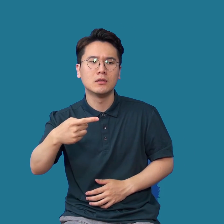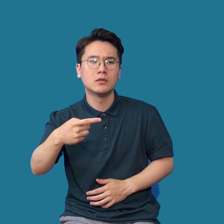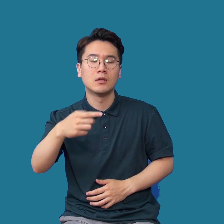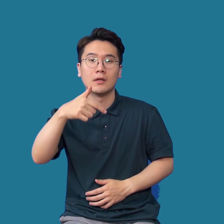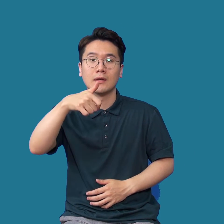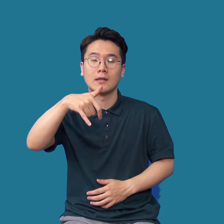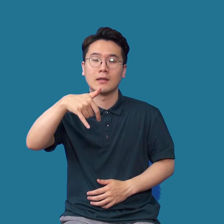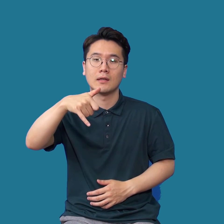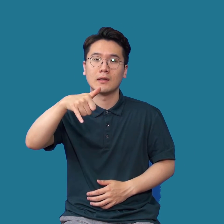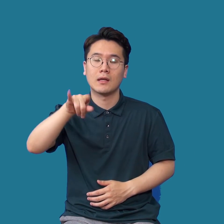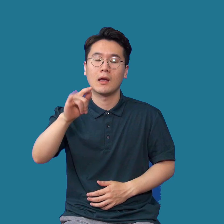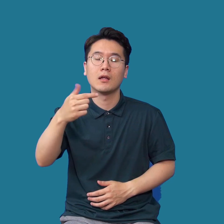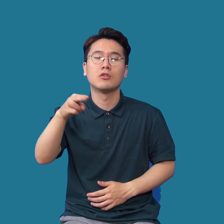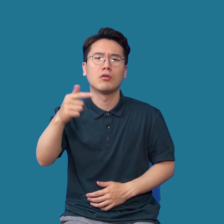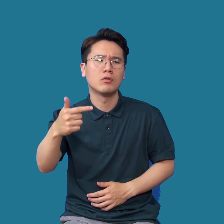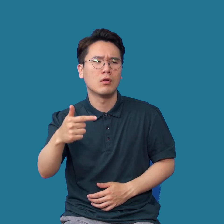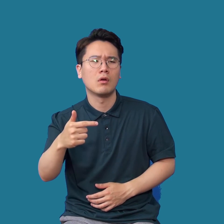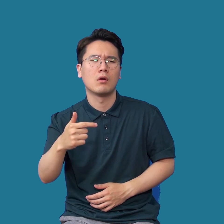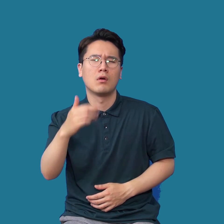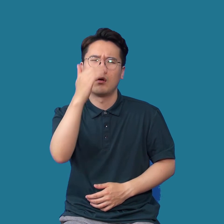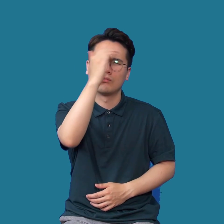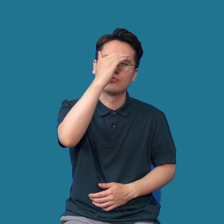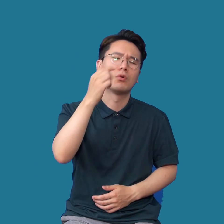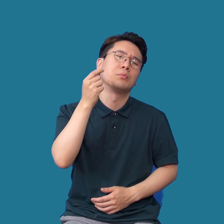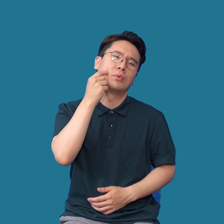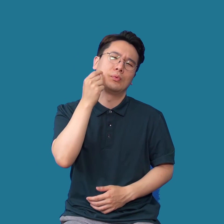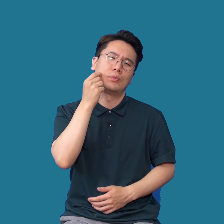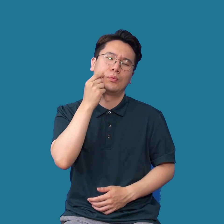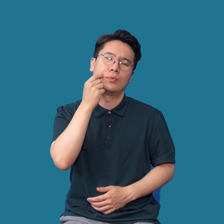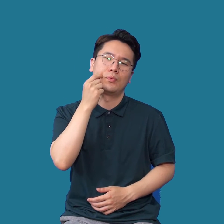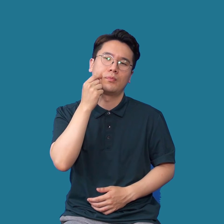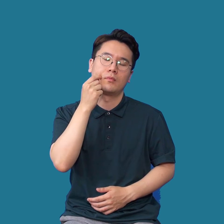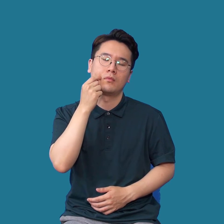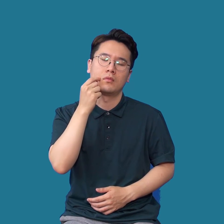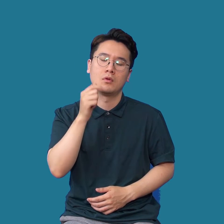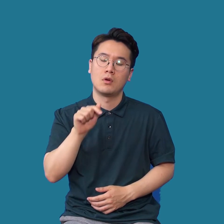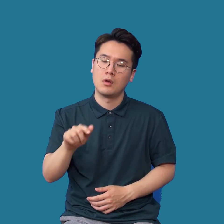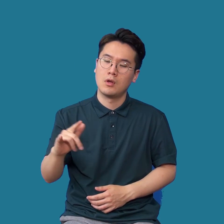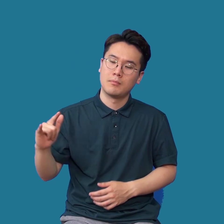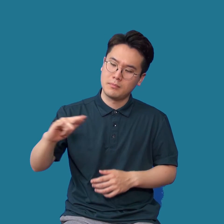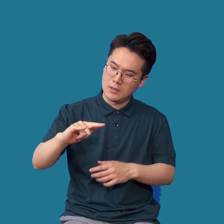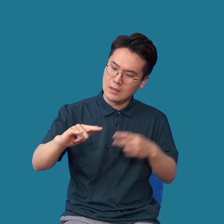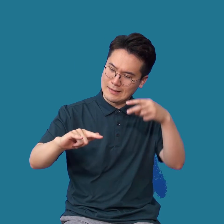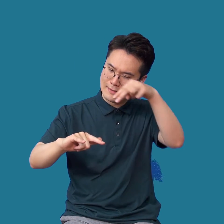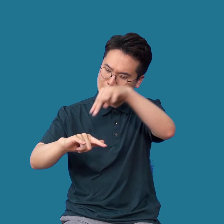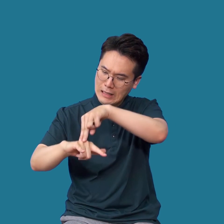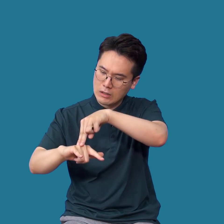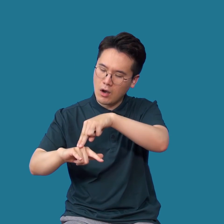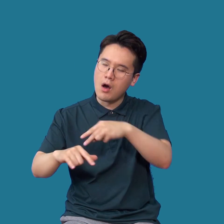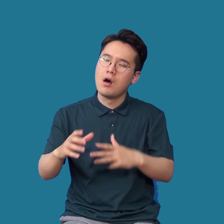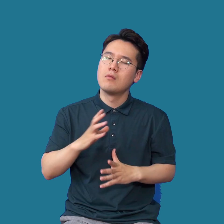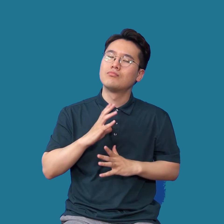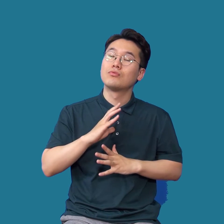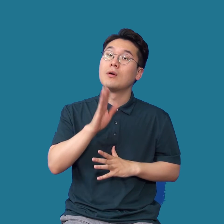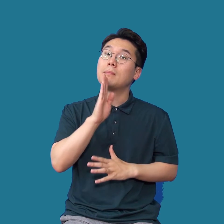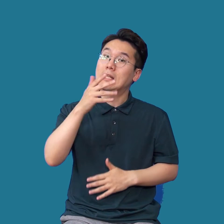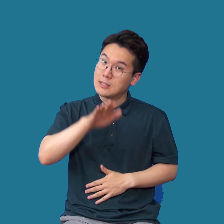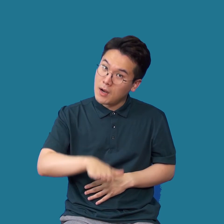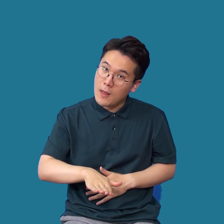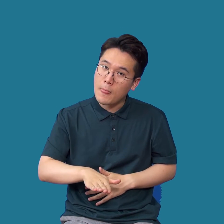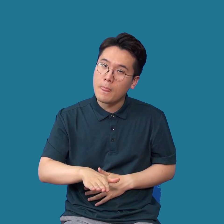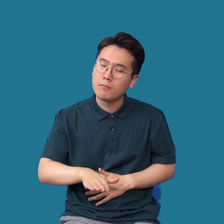그러니까 비행기 타는 것은 무섭기는 하지만 고맙지요. 나를 그 좋은 곳에 데려다